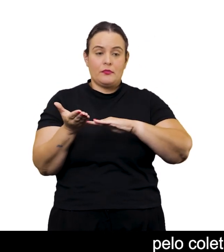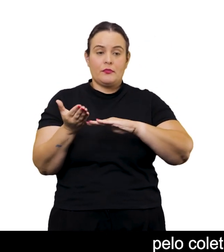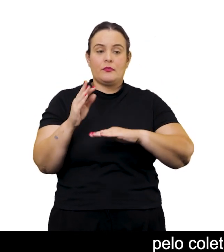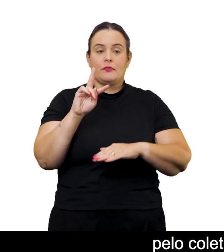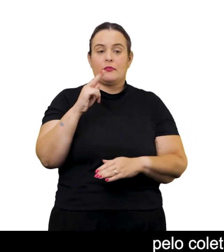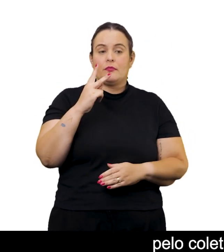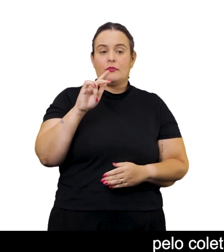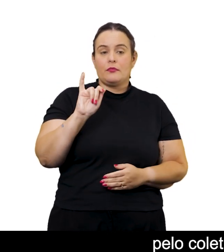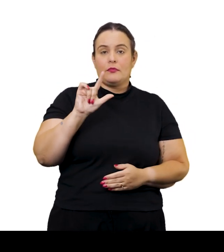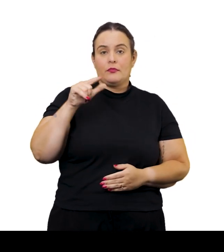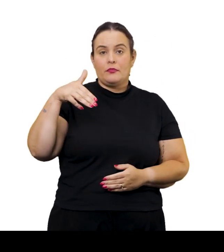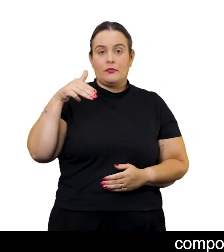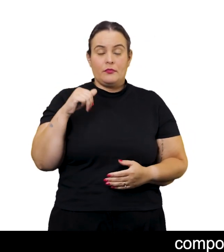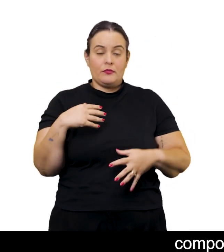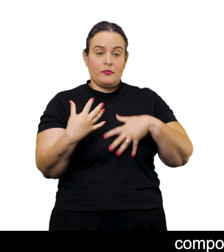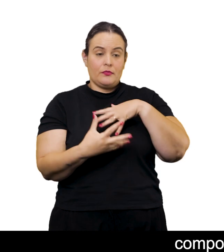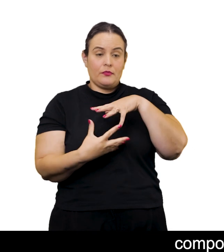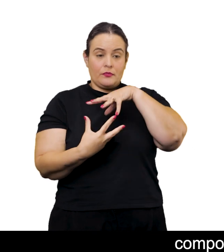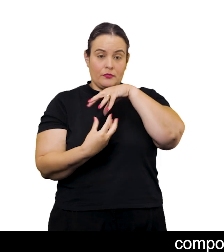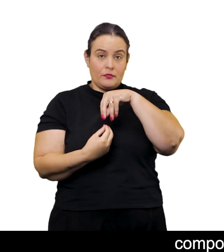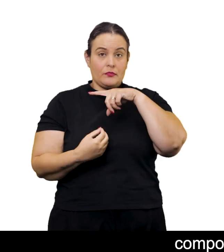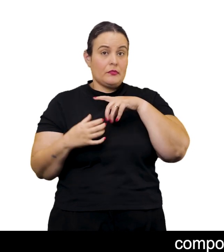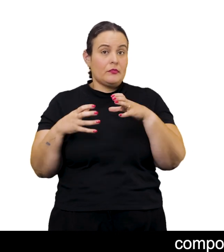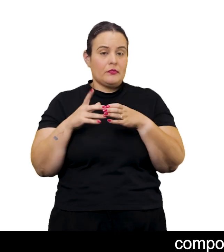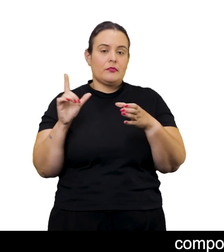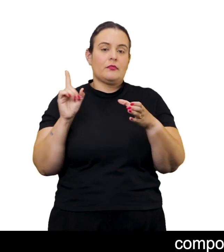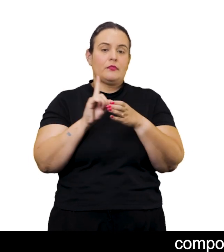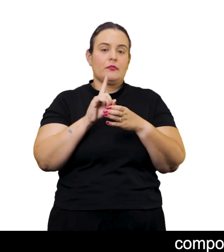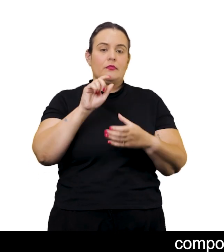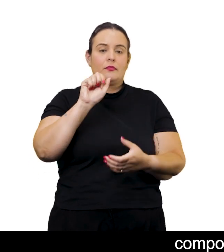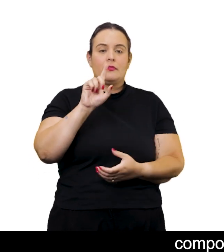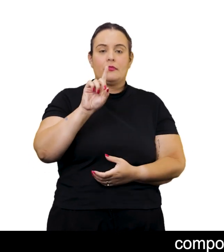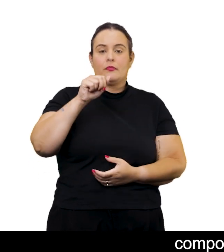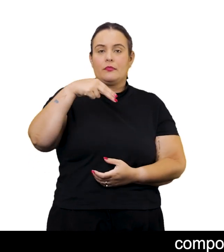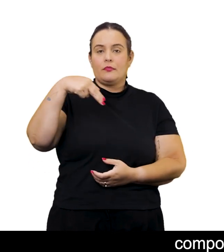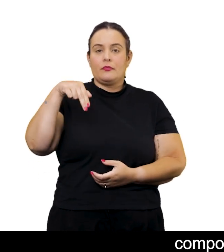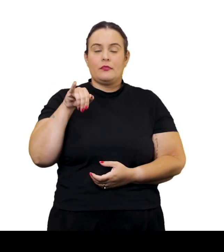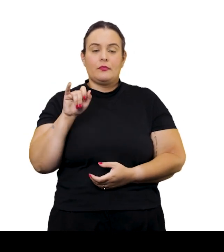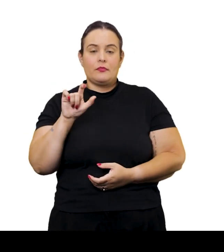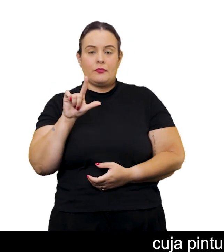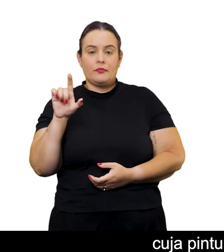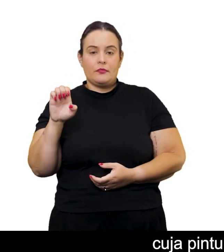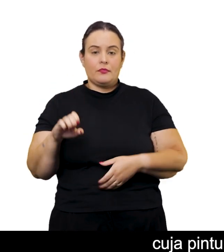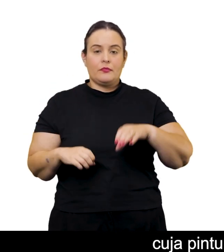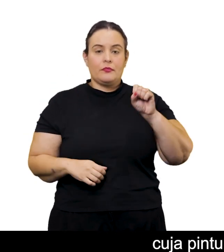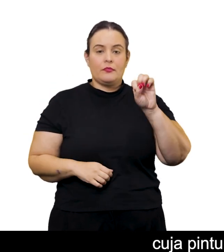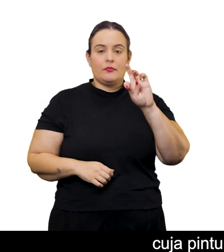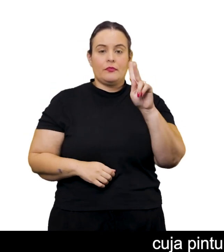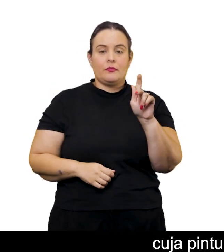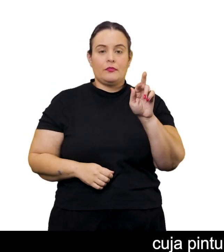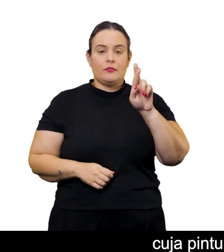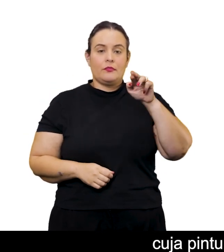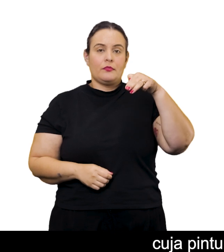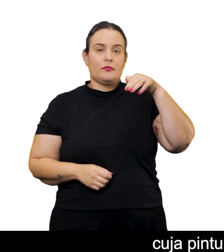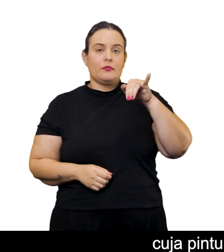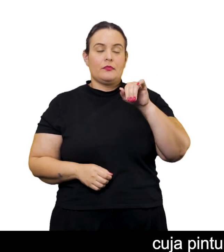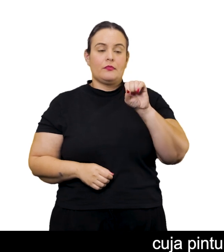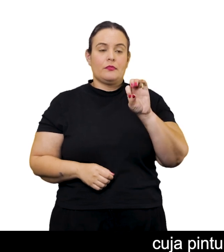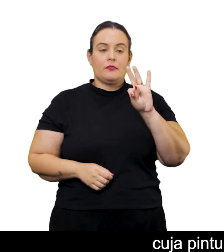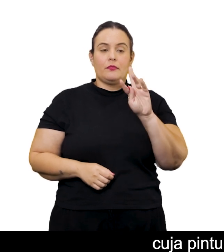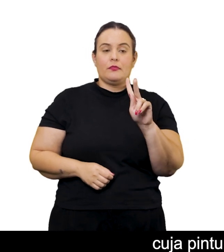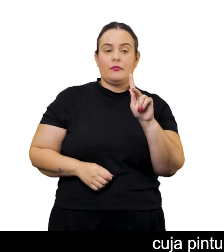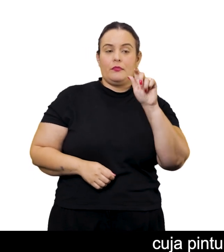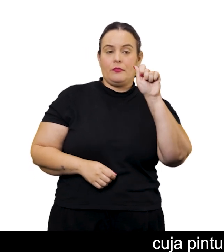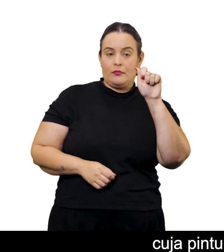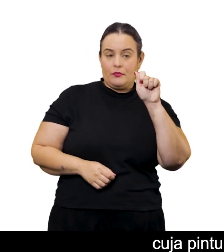o fantasma de Ilma, composto por Danielle Together e Sharmista Ray, cuja pintura de figuras totêmicas